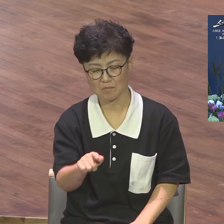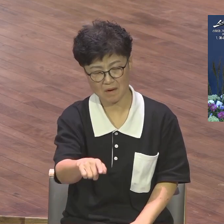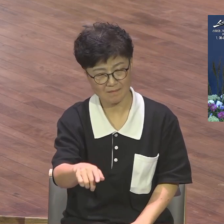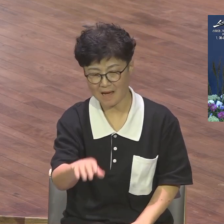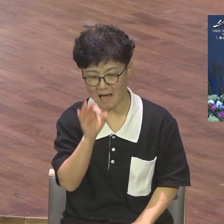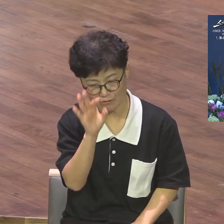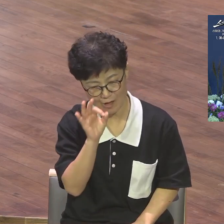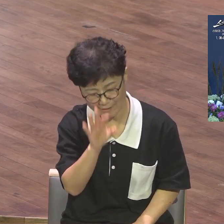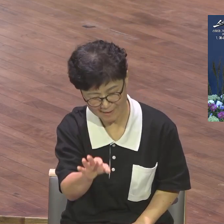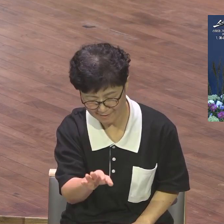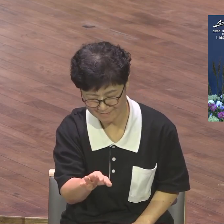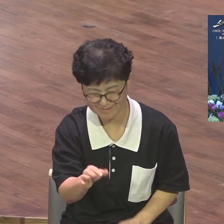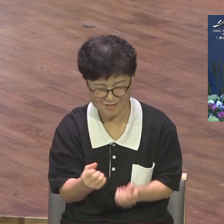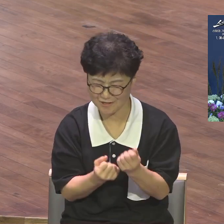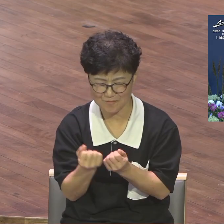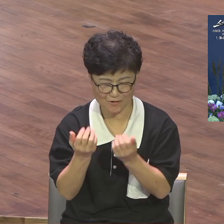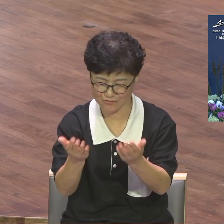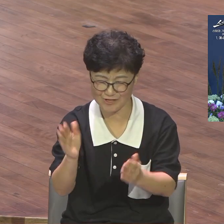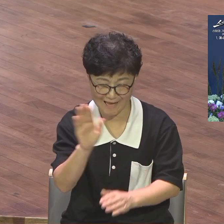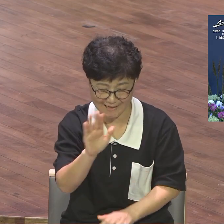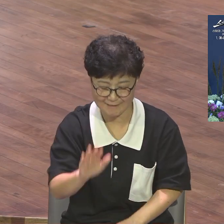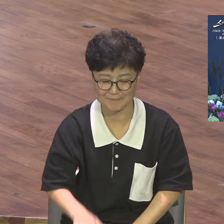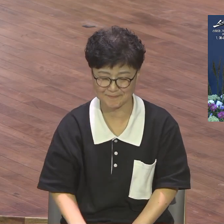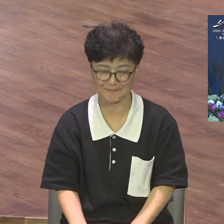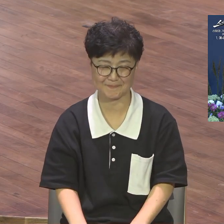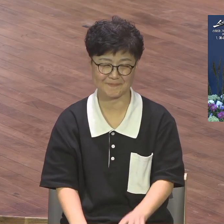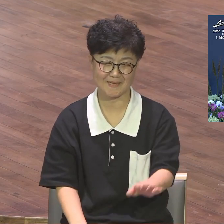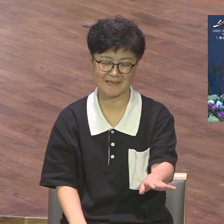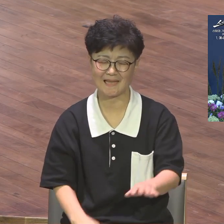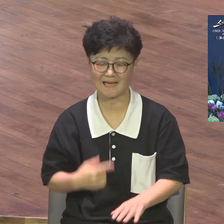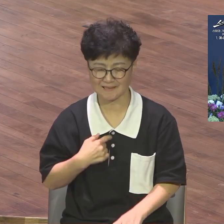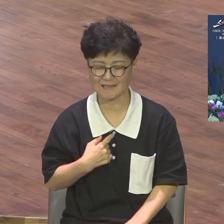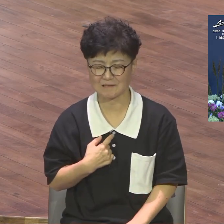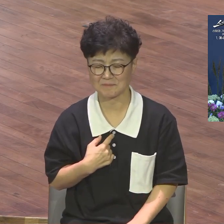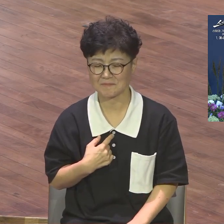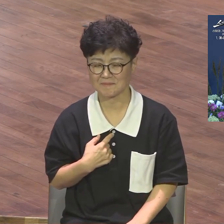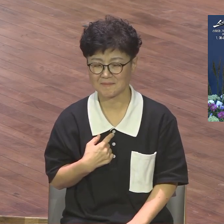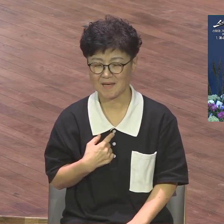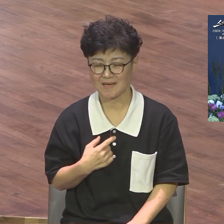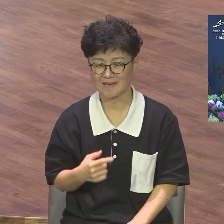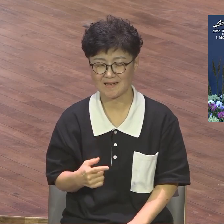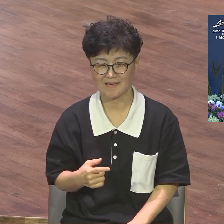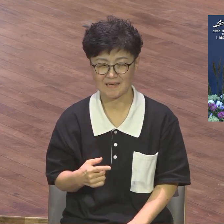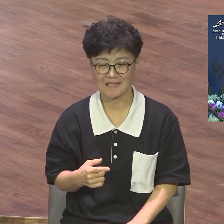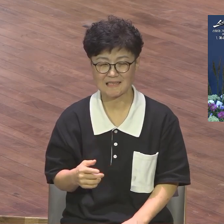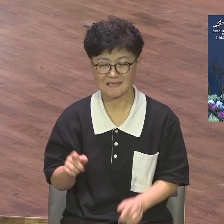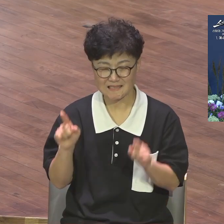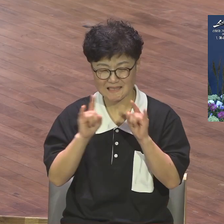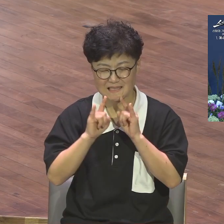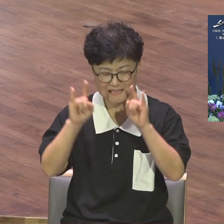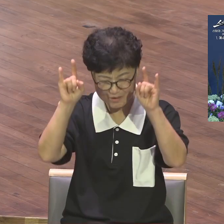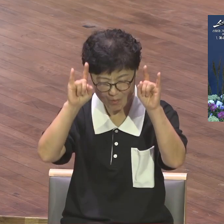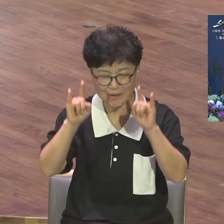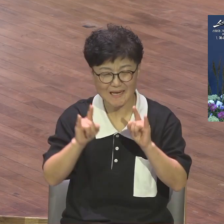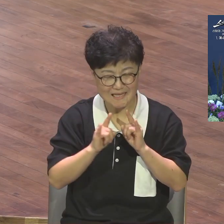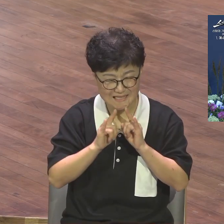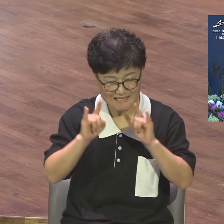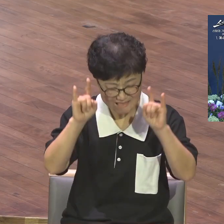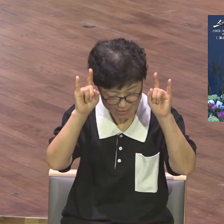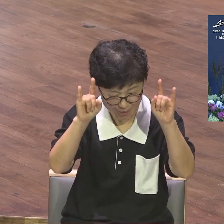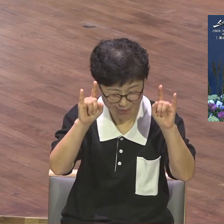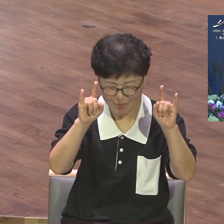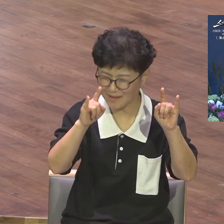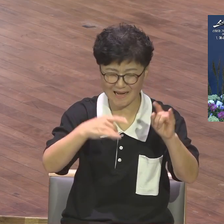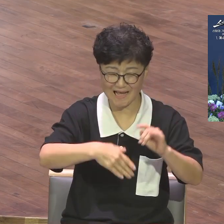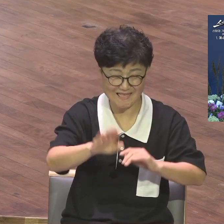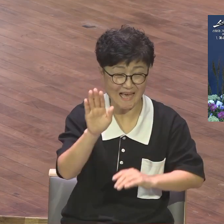슬퍼하지 말 것은 뽀삐가 지옥은 안 간다는 거. 예, 뭐 천국 안 간다고 슬퍼하지 마시고 지옥도 안 가니까 힘을 내시기